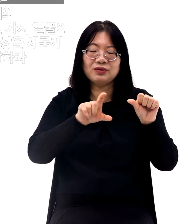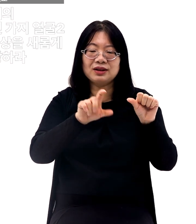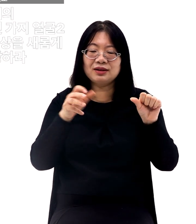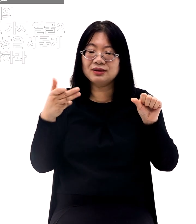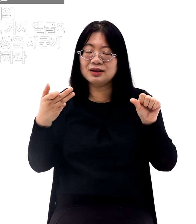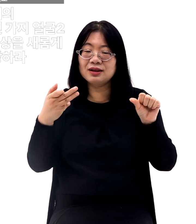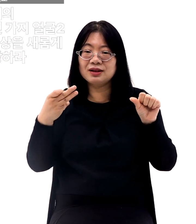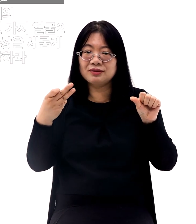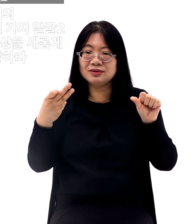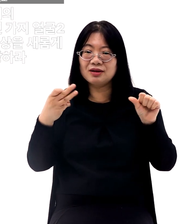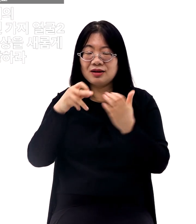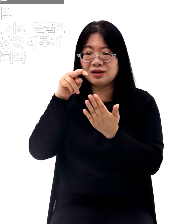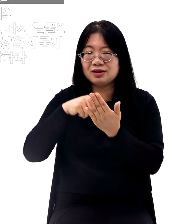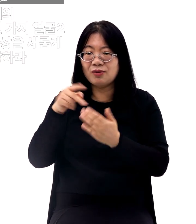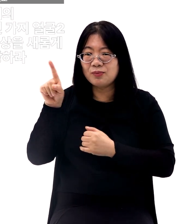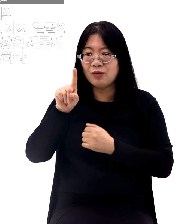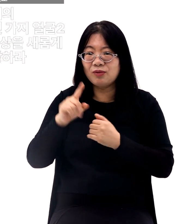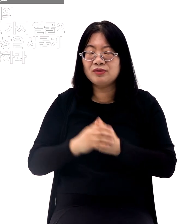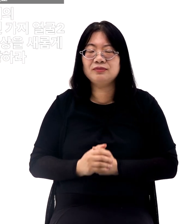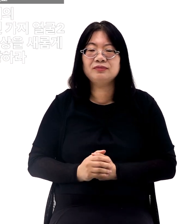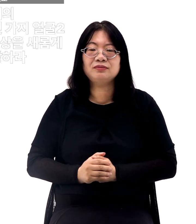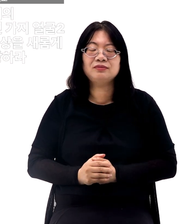다시 보시면 이렇게 되어 있습니다.